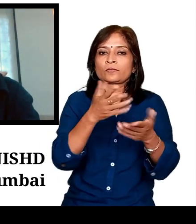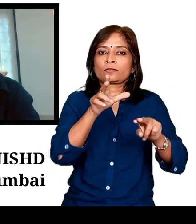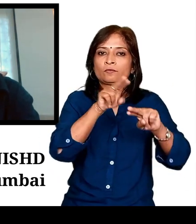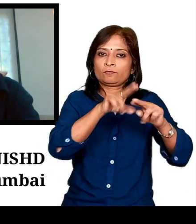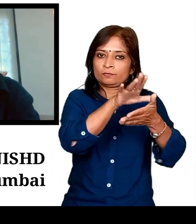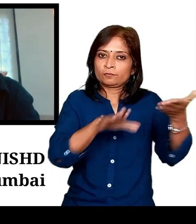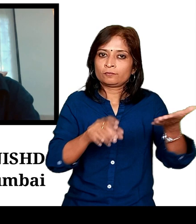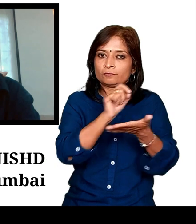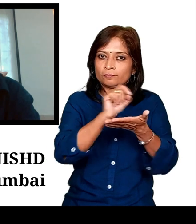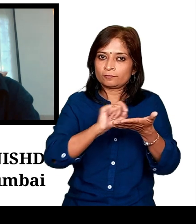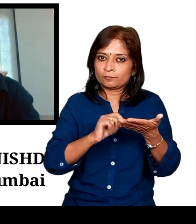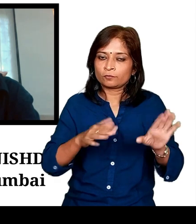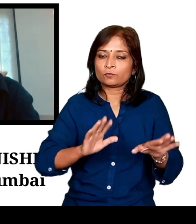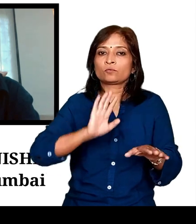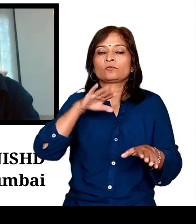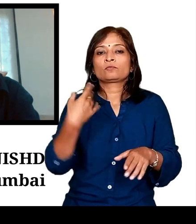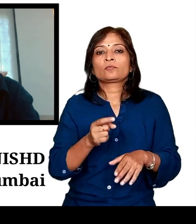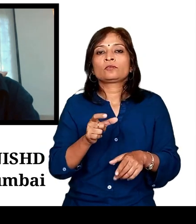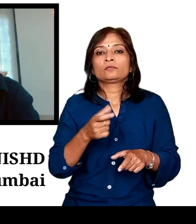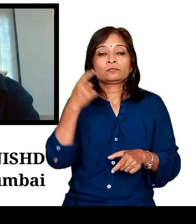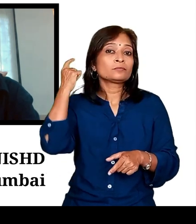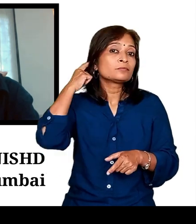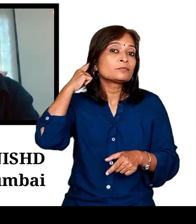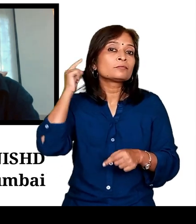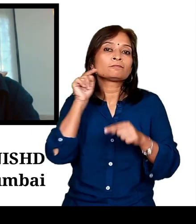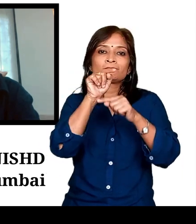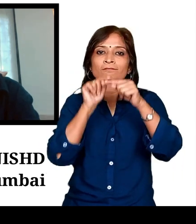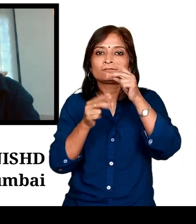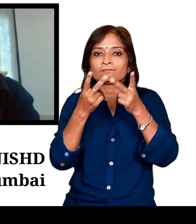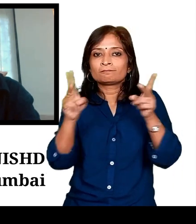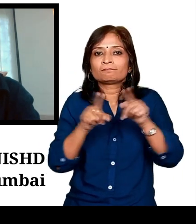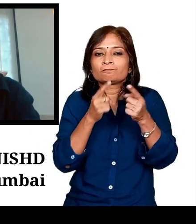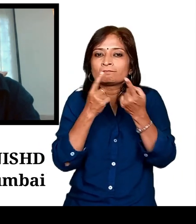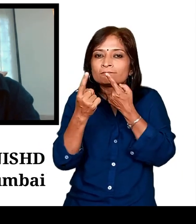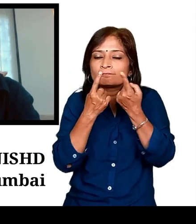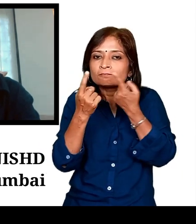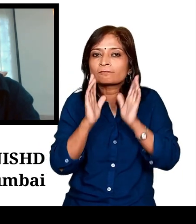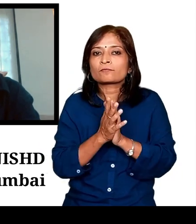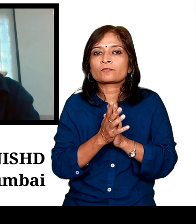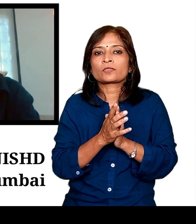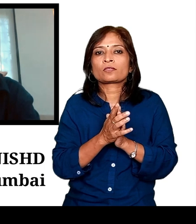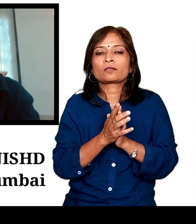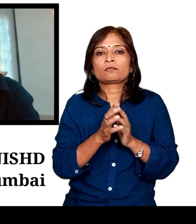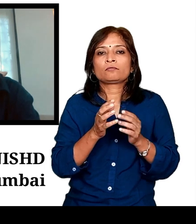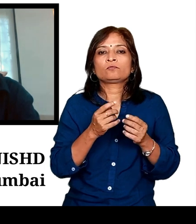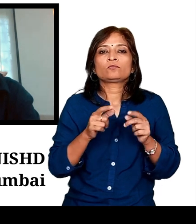में प्रॉपरली उनका एवेल्युएशन होता है, कान की चेकिंग होती है, हियरिंग लॉस को जाना जाता है,